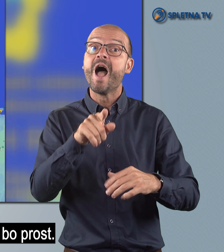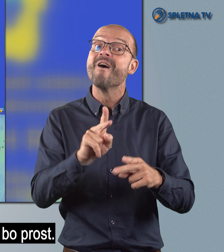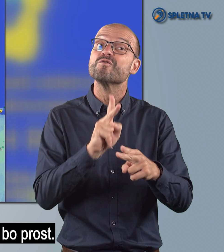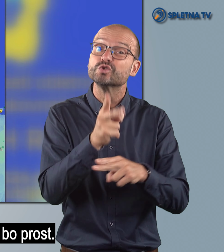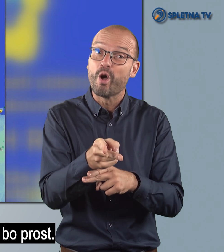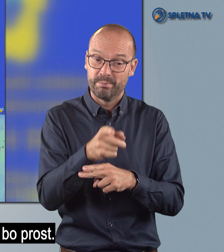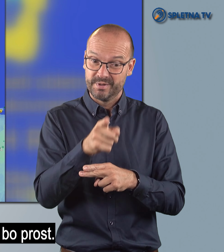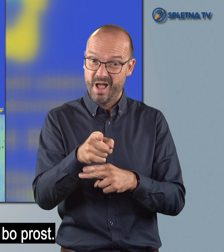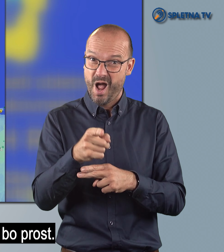Vstop bo prost.